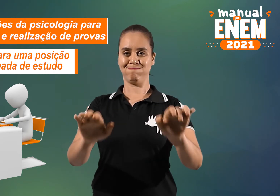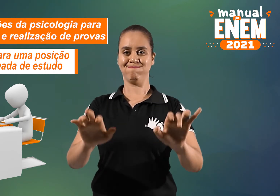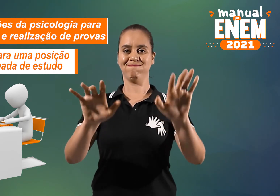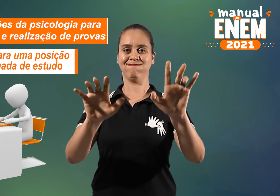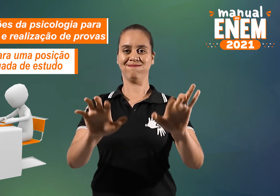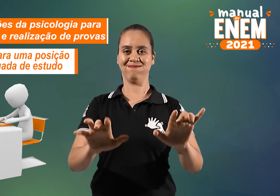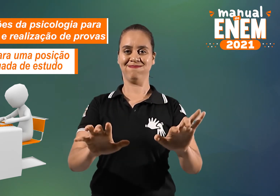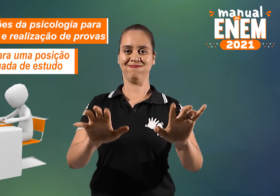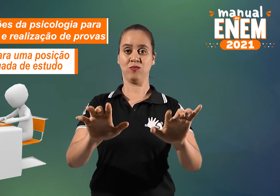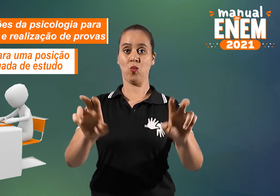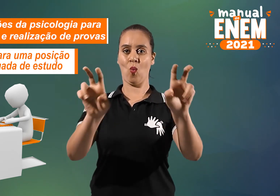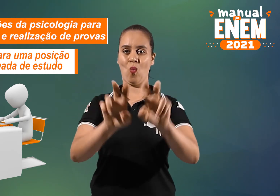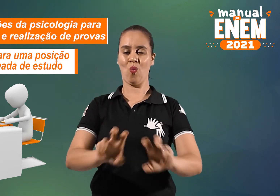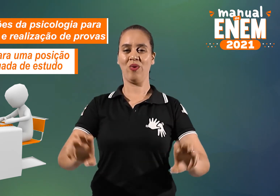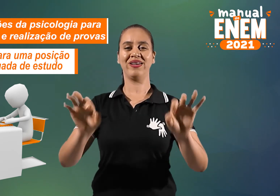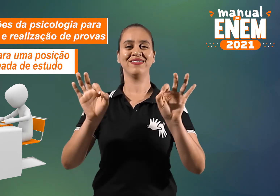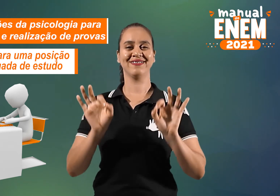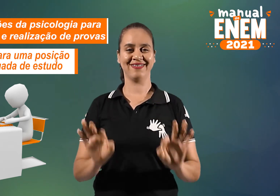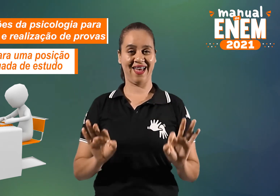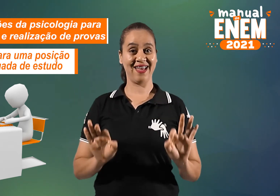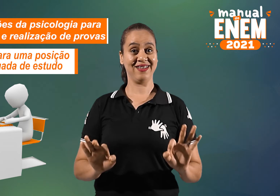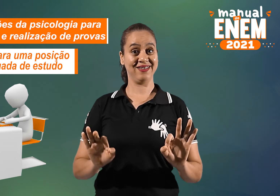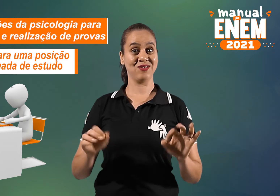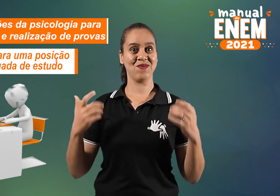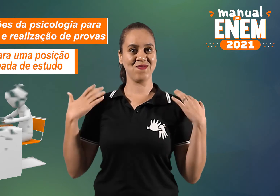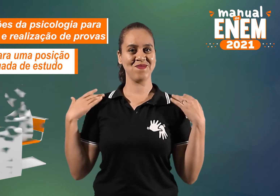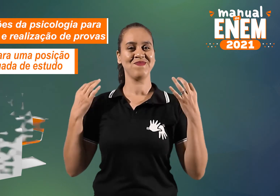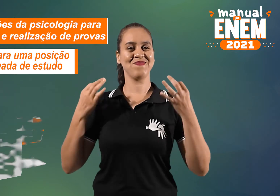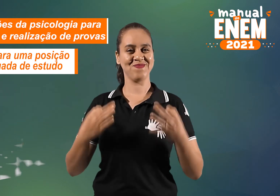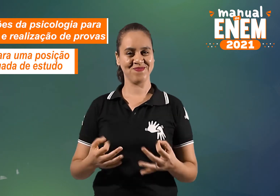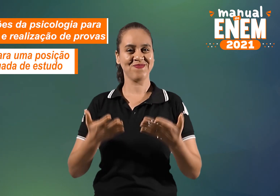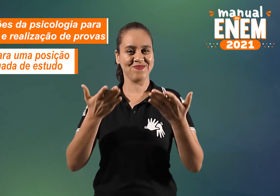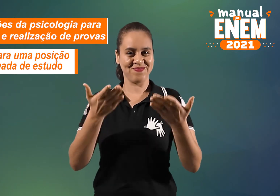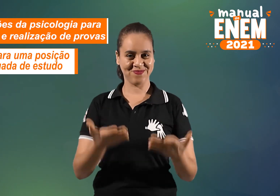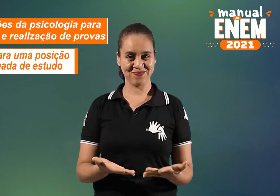usar algum dispositivo para anotação ou calculadora. Em caso de dúvidas quanto